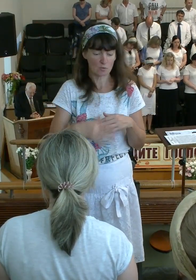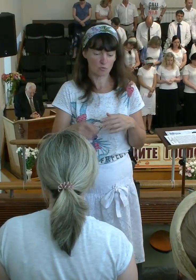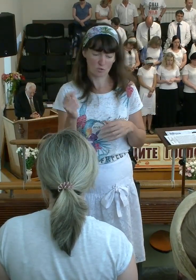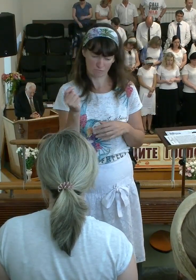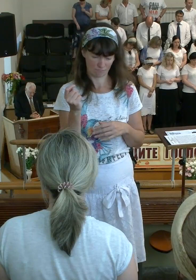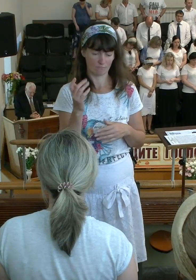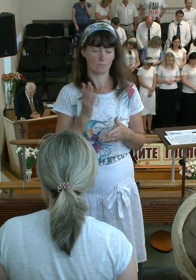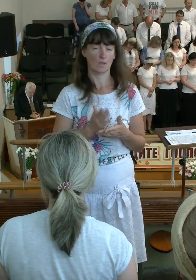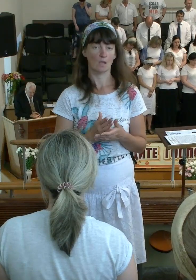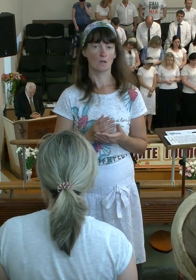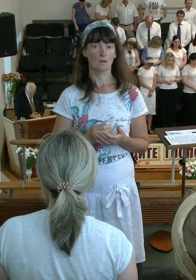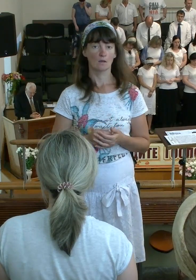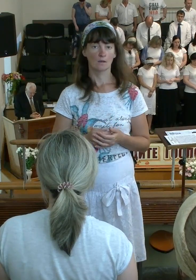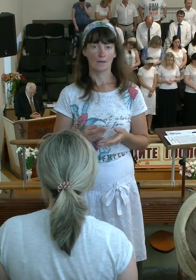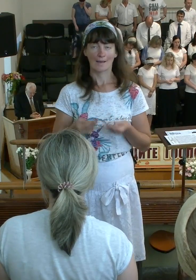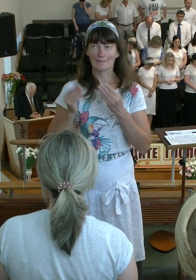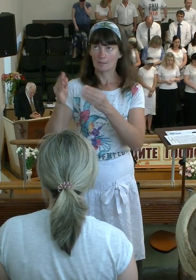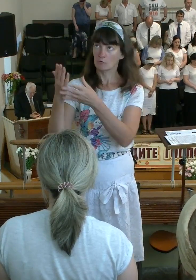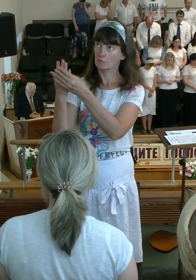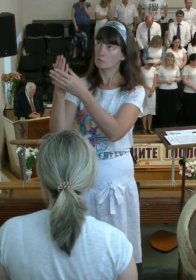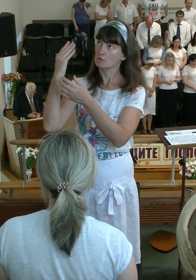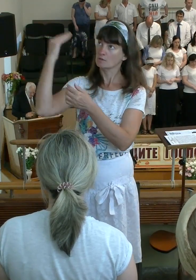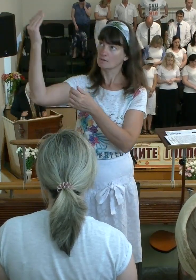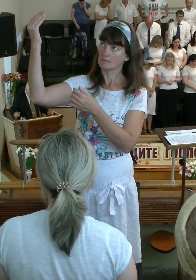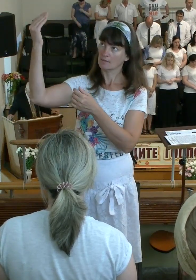мало. Продаем руки Твои,